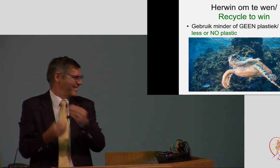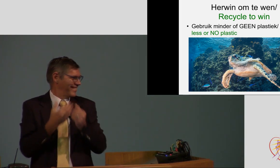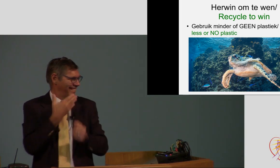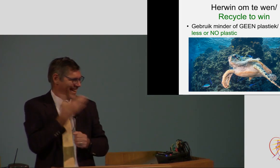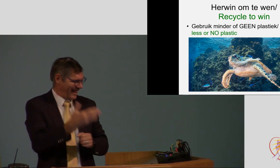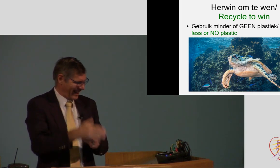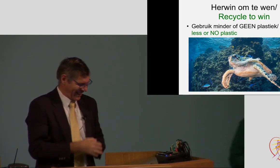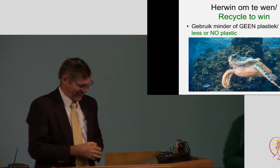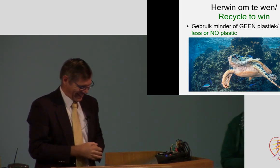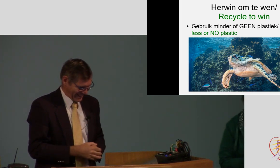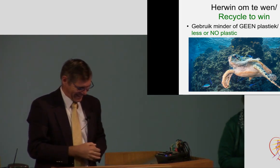Dankie.